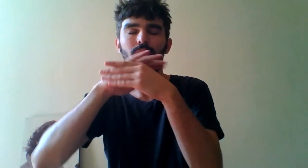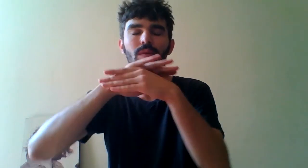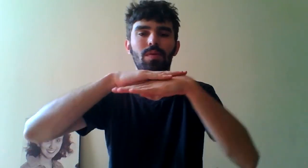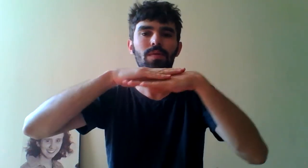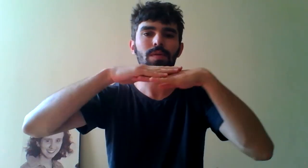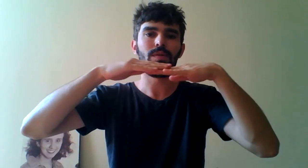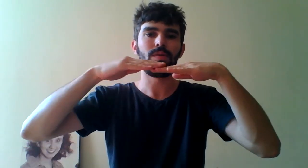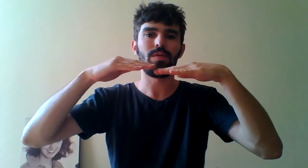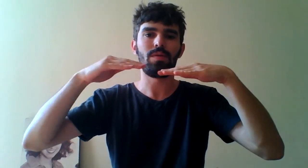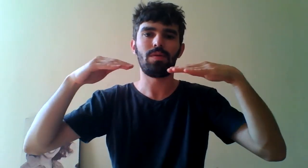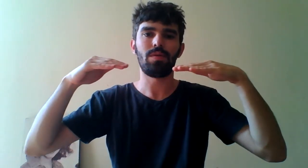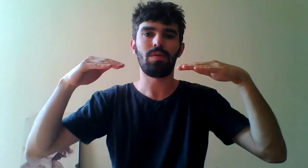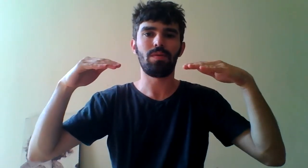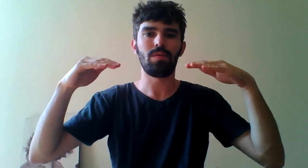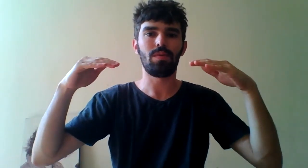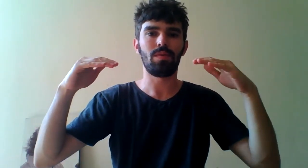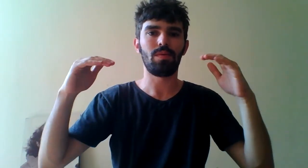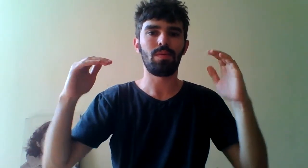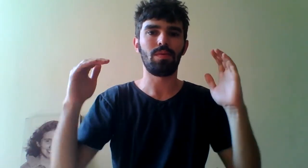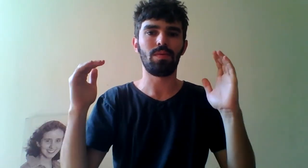Horizonte azul Horizonte Horizonte